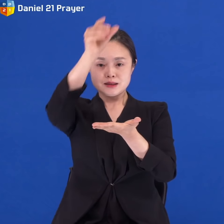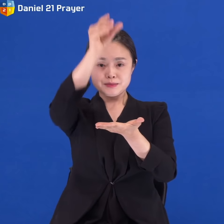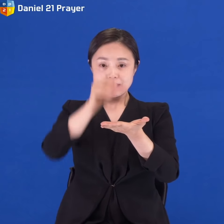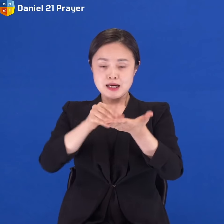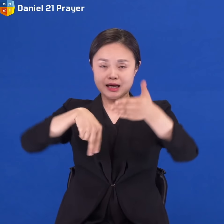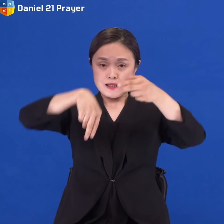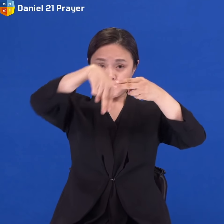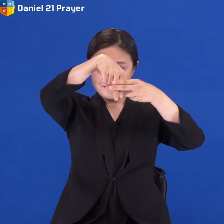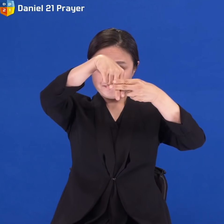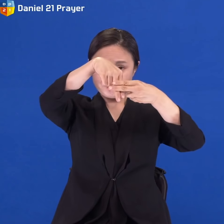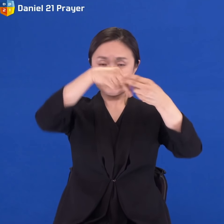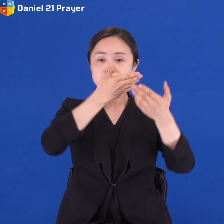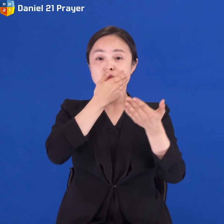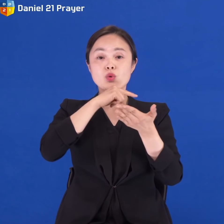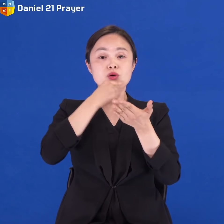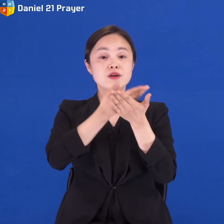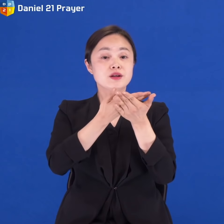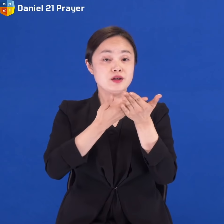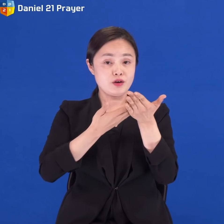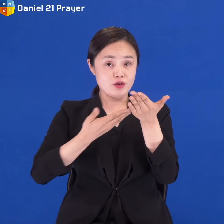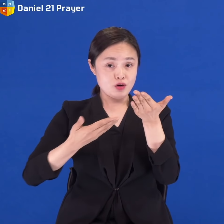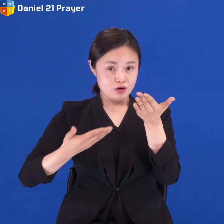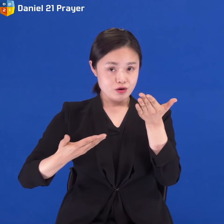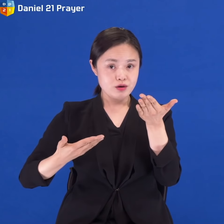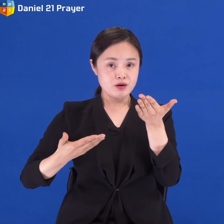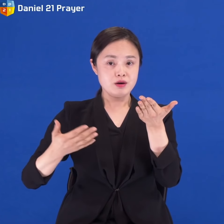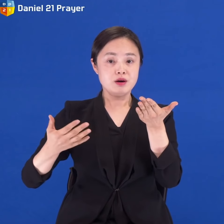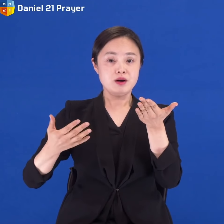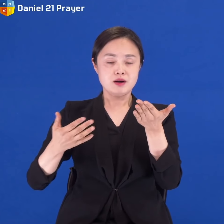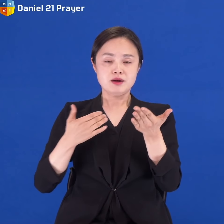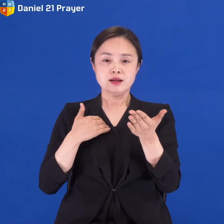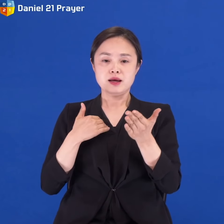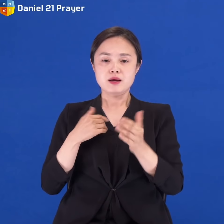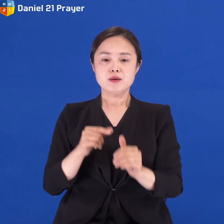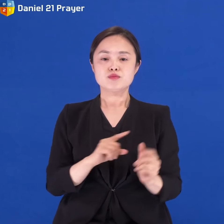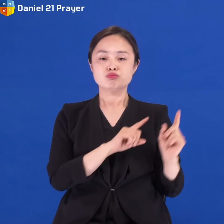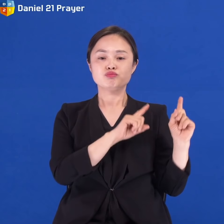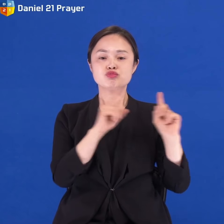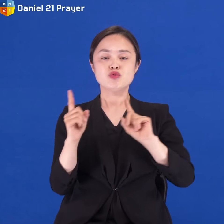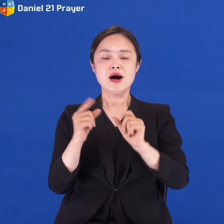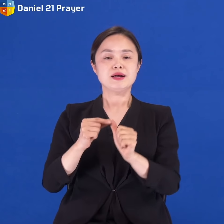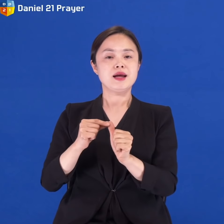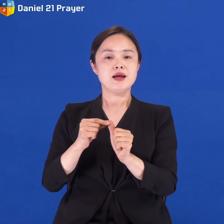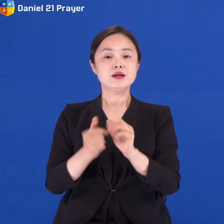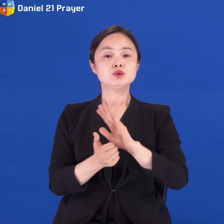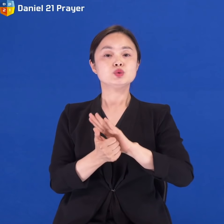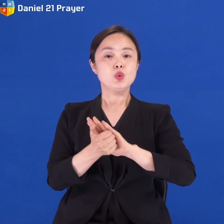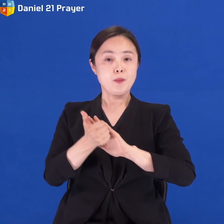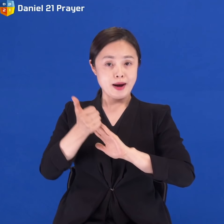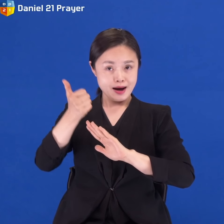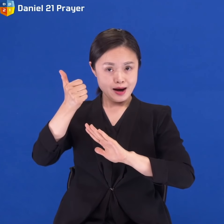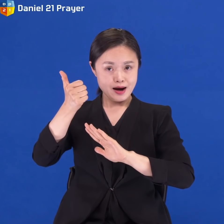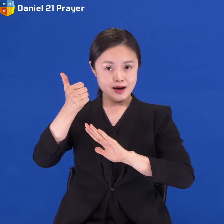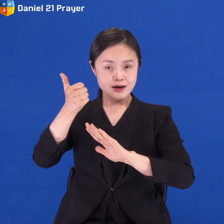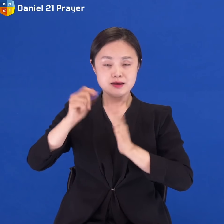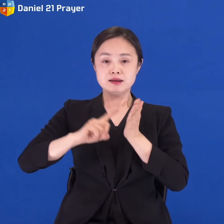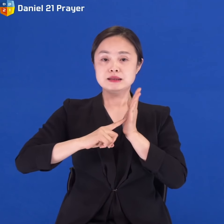그 예수님, 오직 주 예수 그리스도를 드러내기